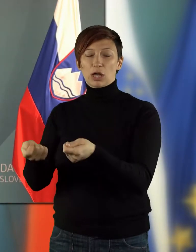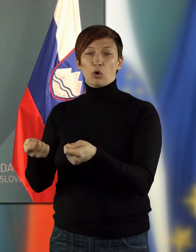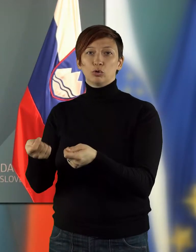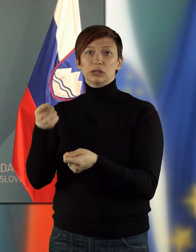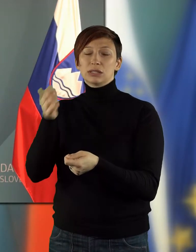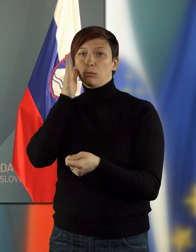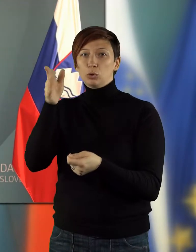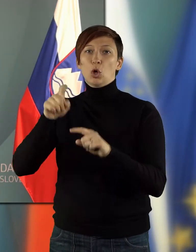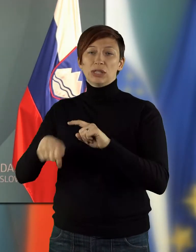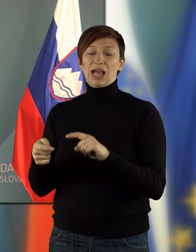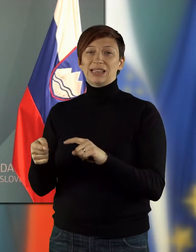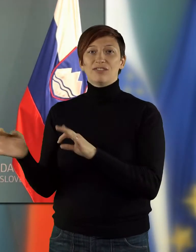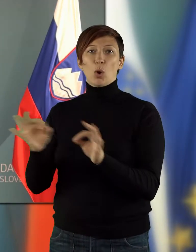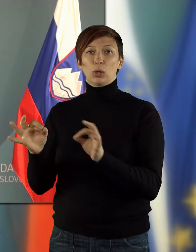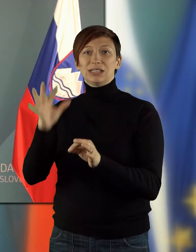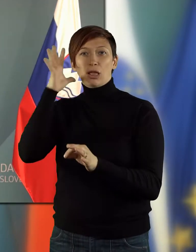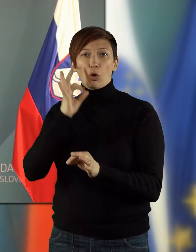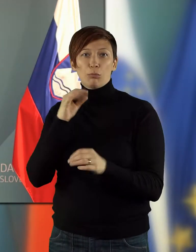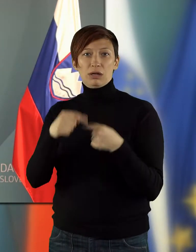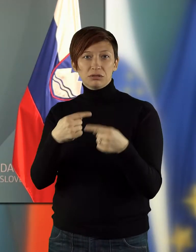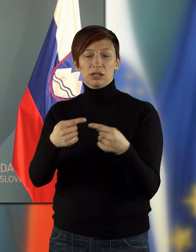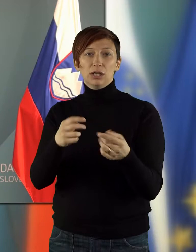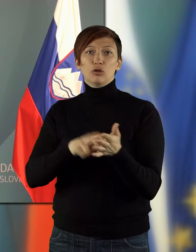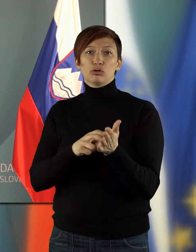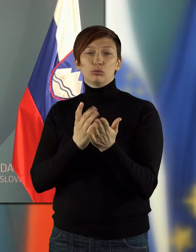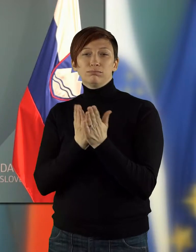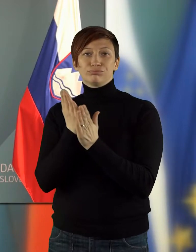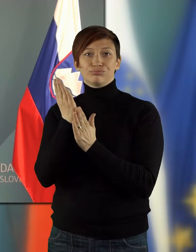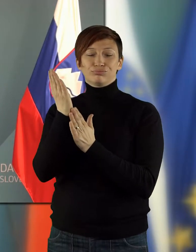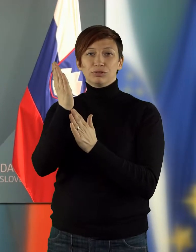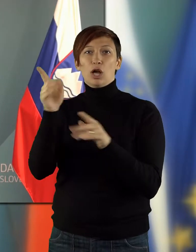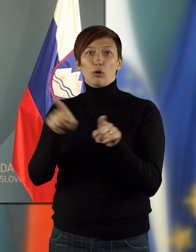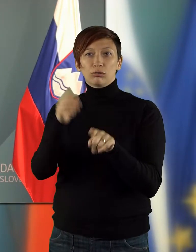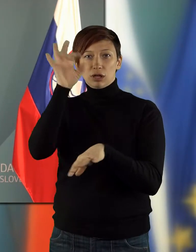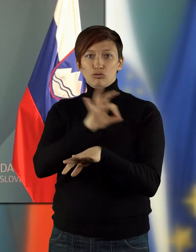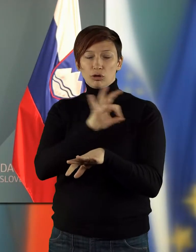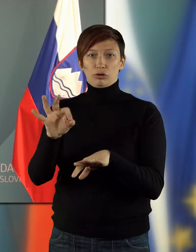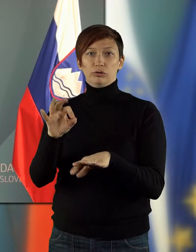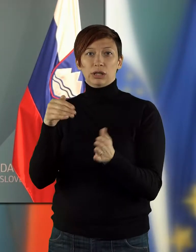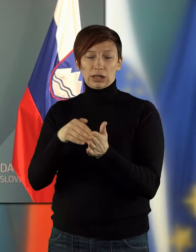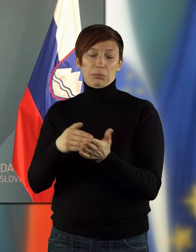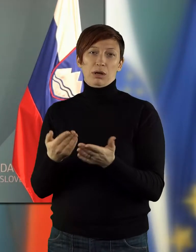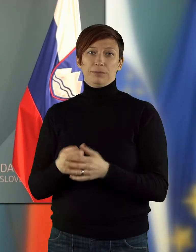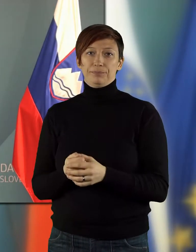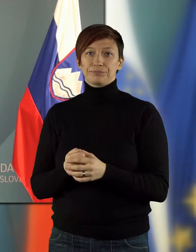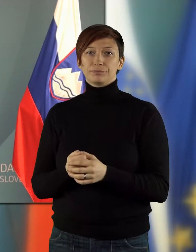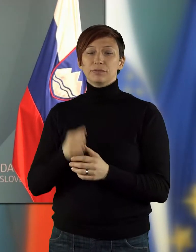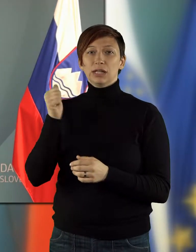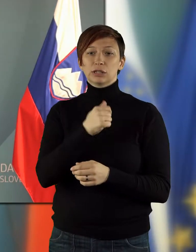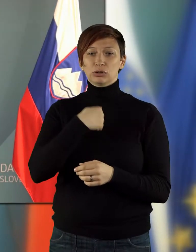ukrepi zagotoviti, da se bodo zadeve uredile, normalizirale in šle razvojno naprej, kot načrtujemo, da je